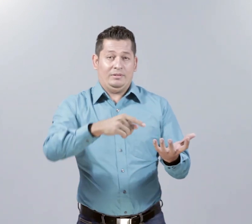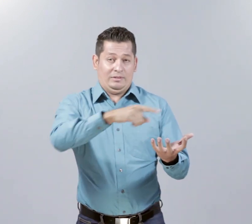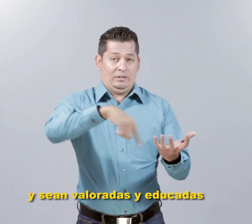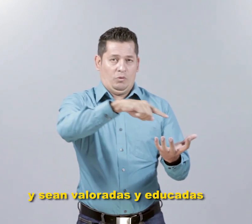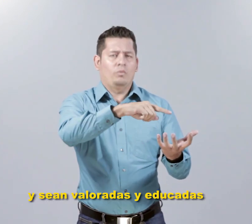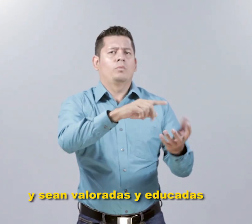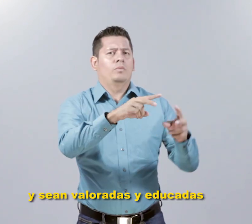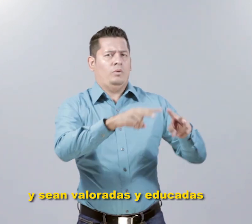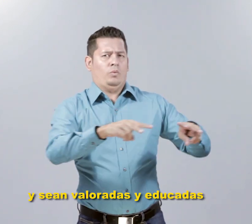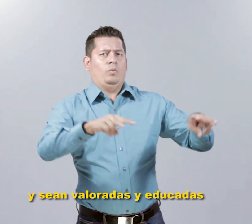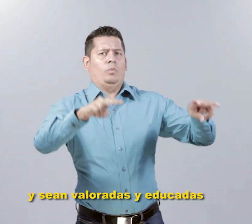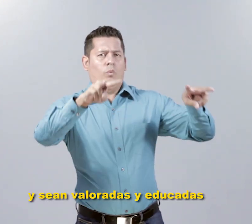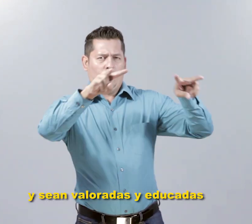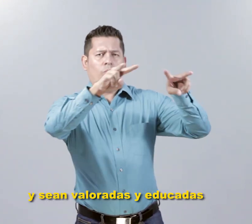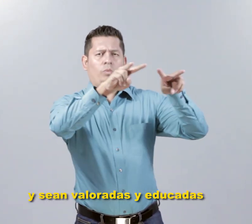y sean valoradas y educadas,